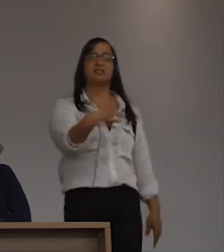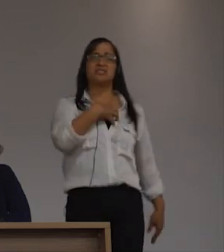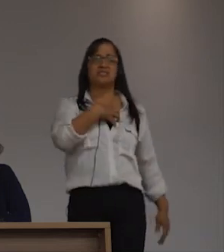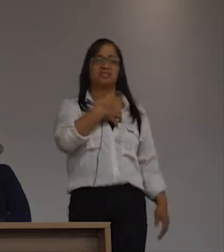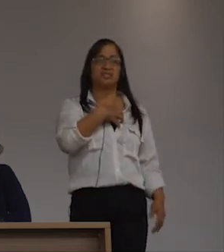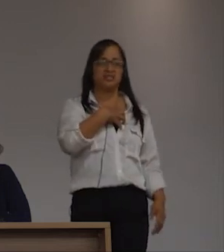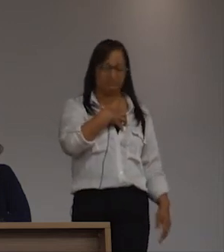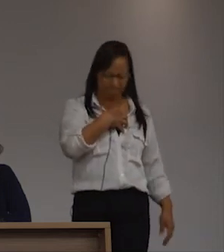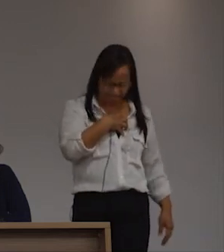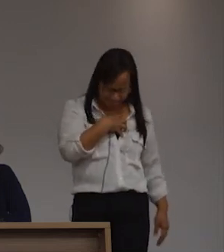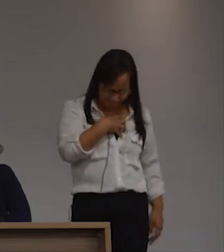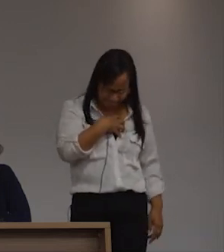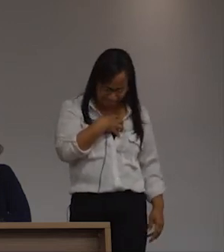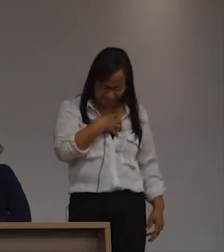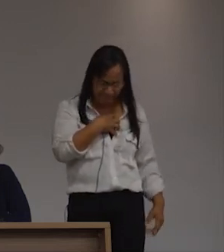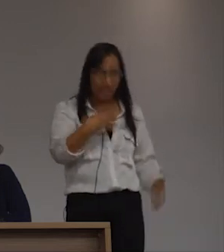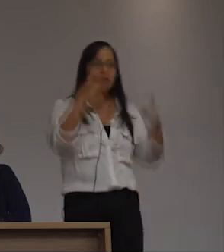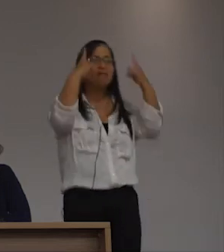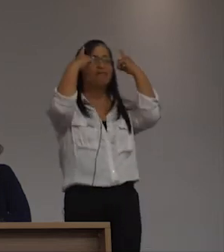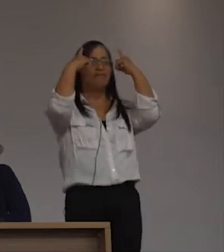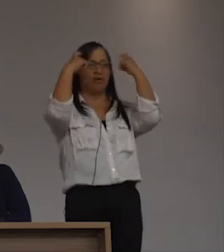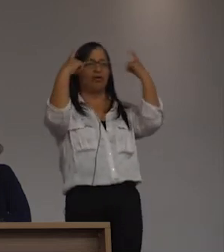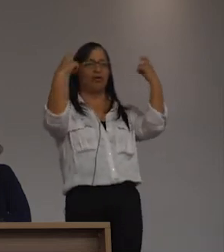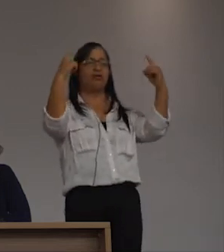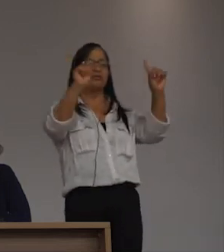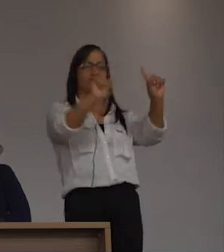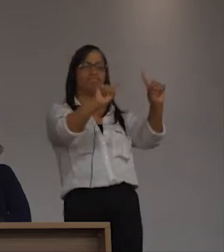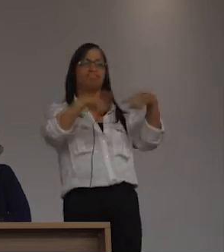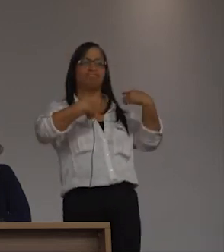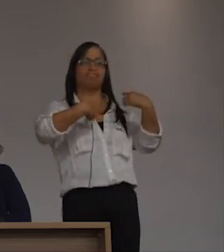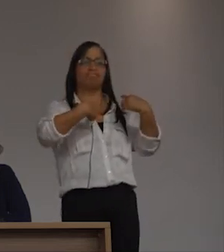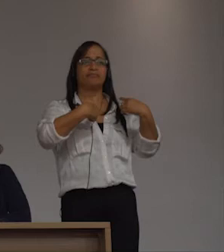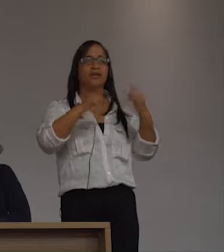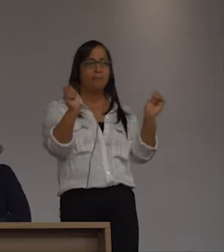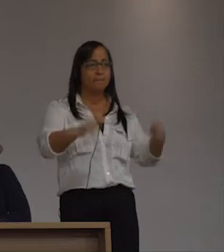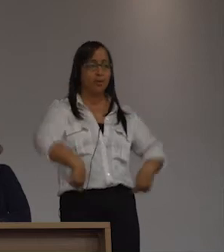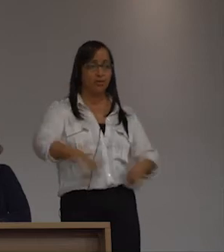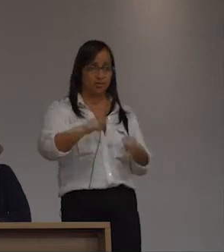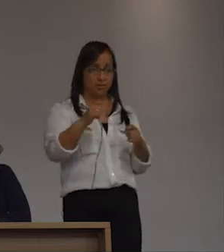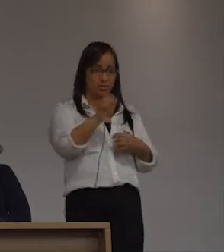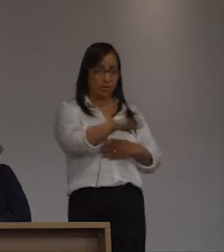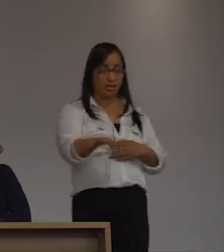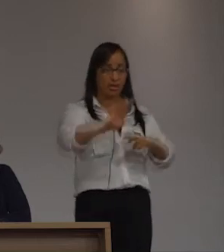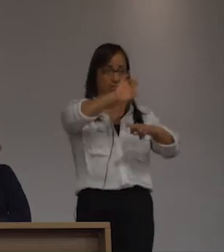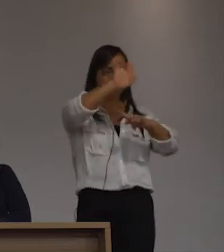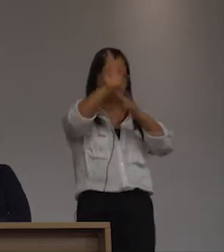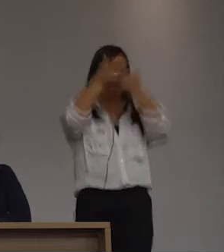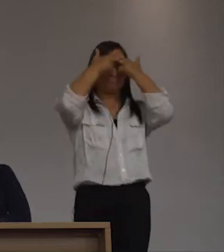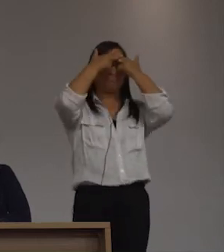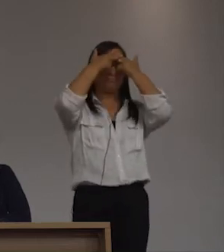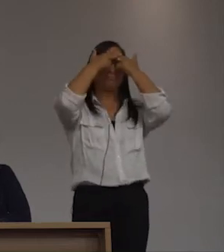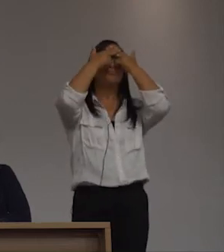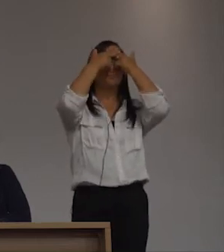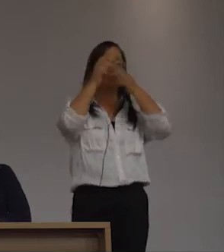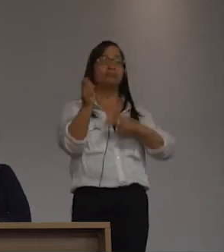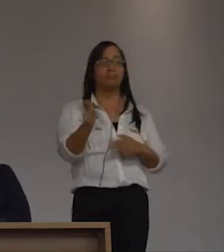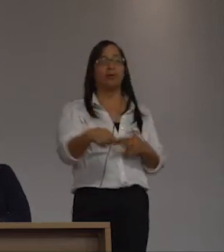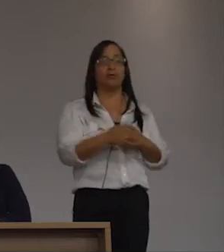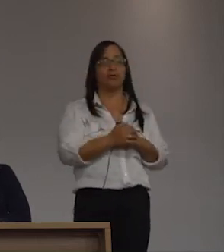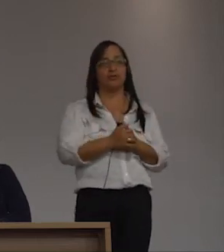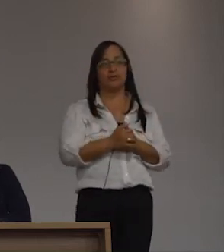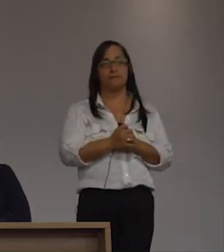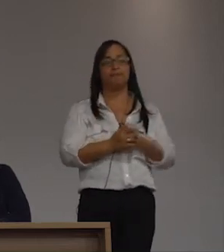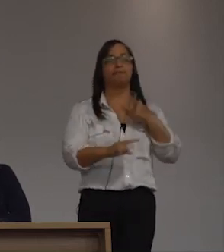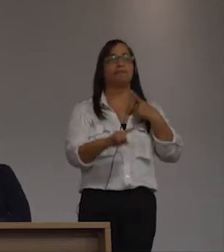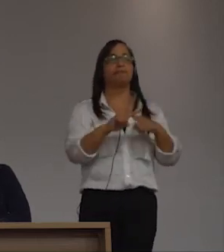umiliazione, di violenza psicologica, simbolica, umana, no? Perché questo bambino